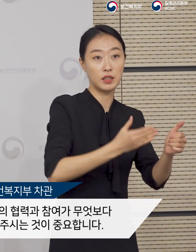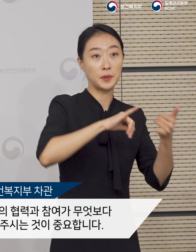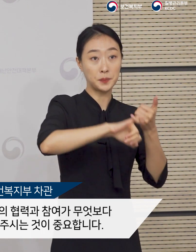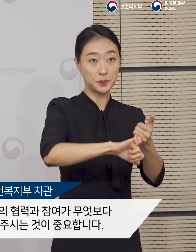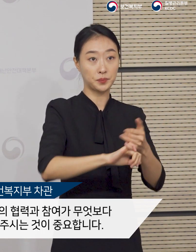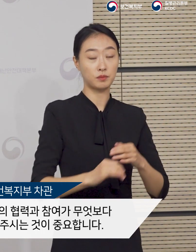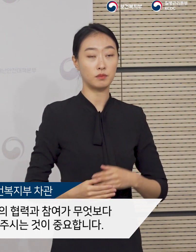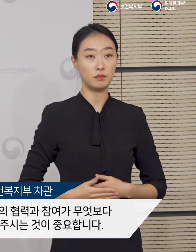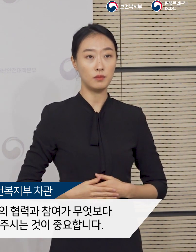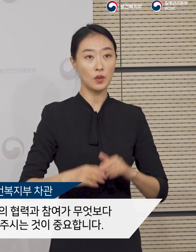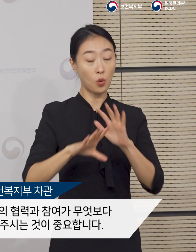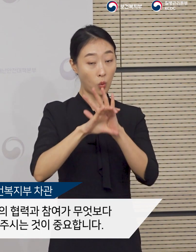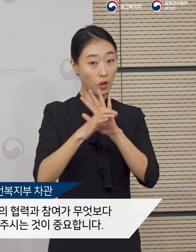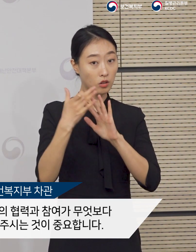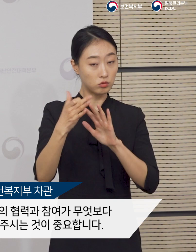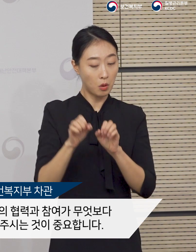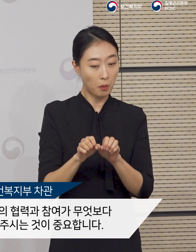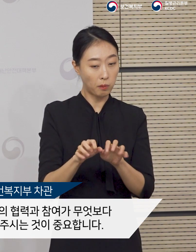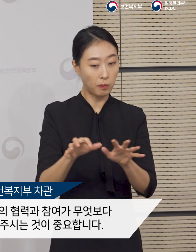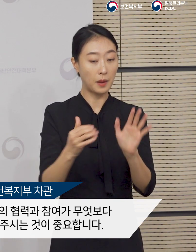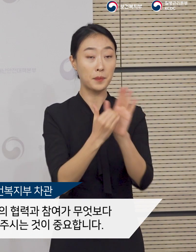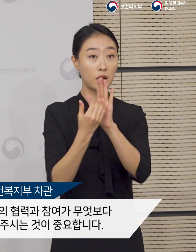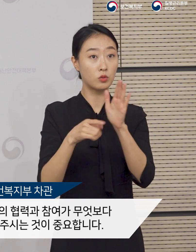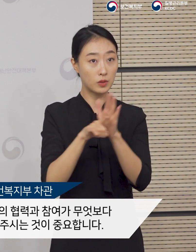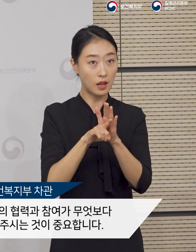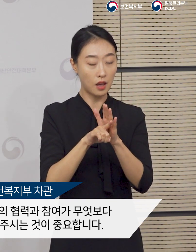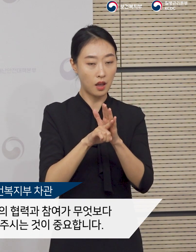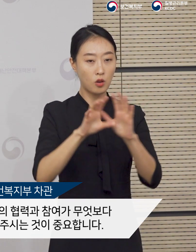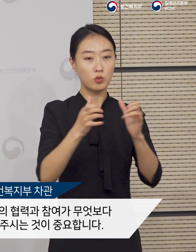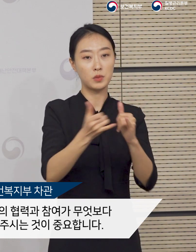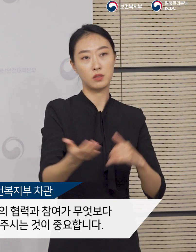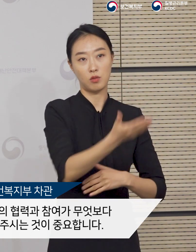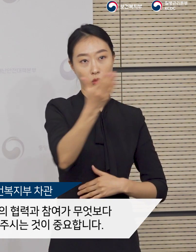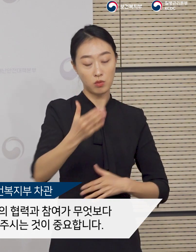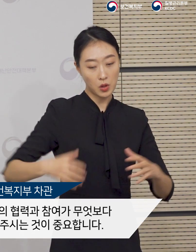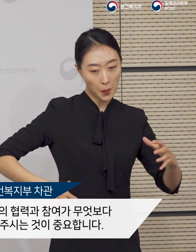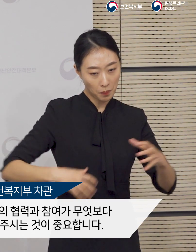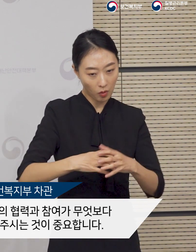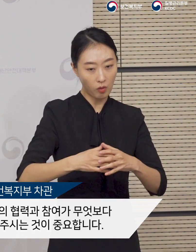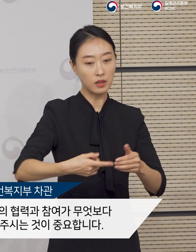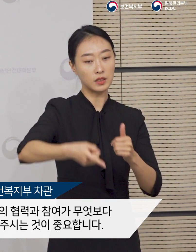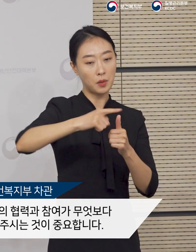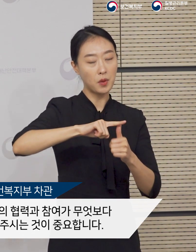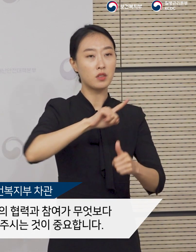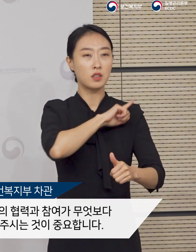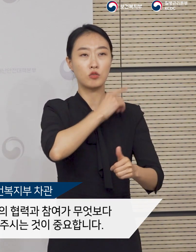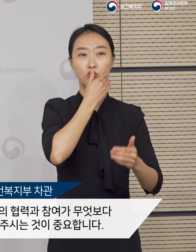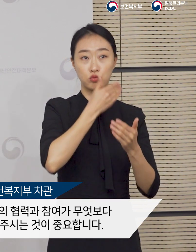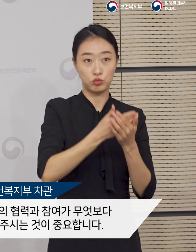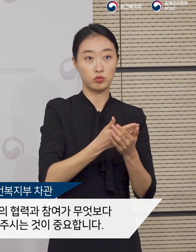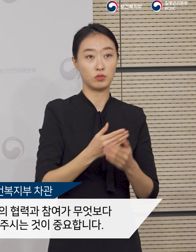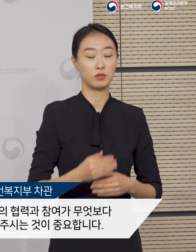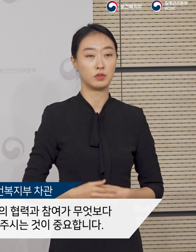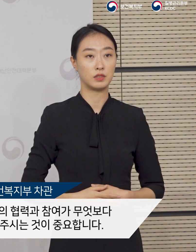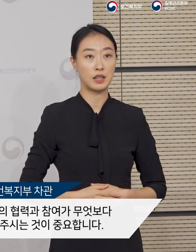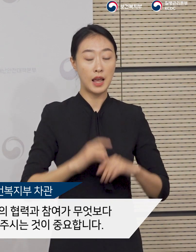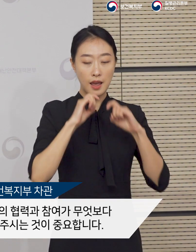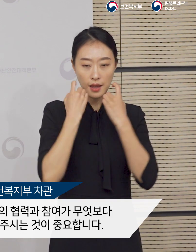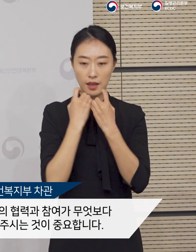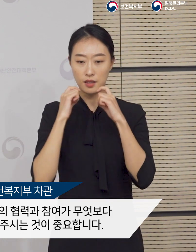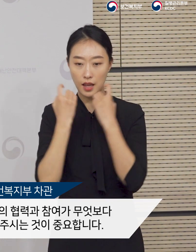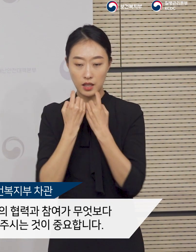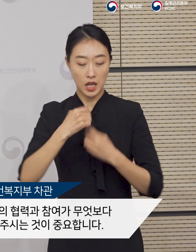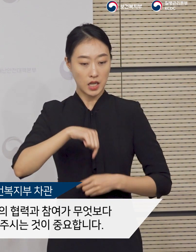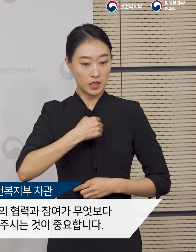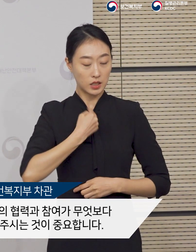막기 위해서는 국민 여러분들의 협력과 참여가 무엇보다 중요하며 국민 개개인이